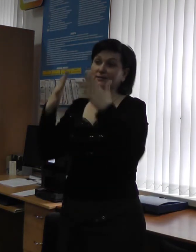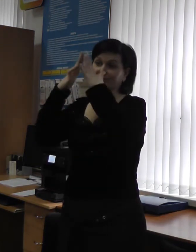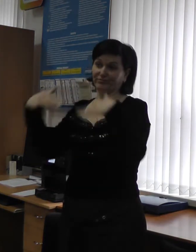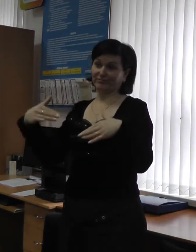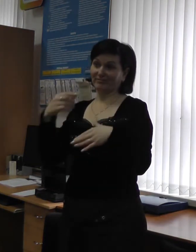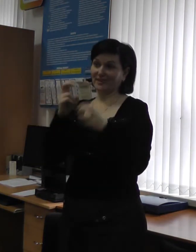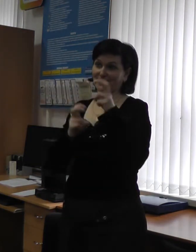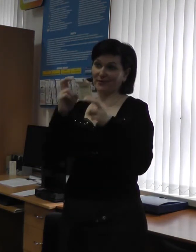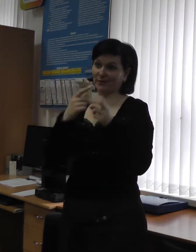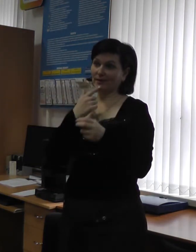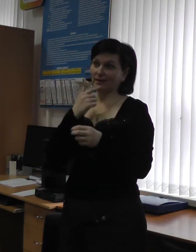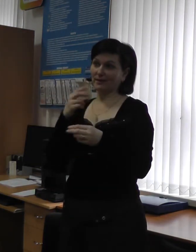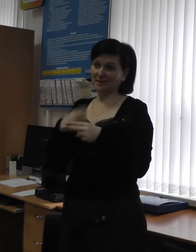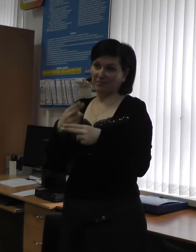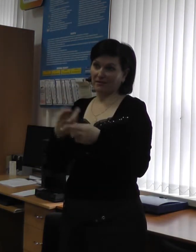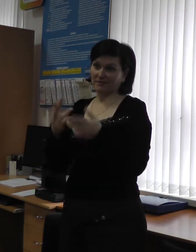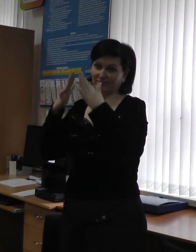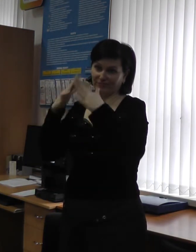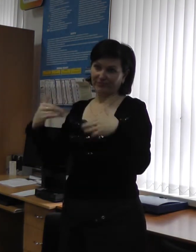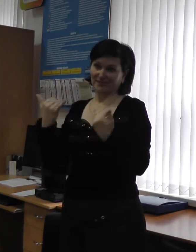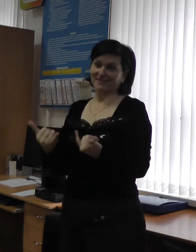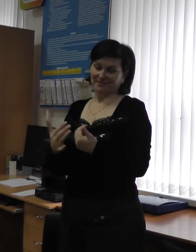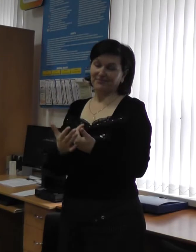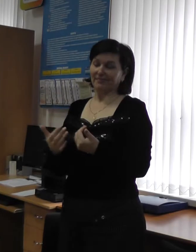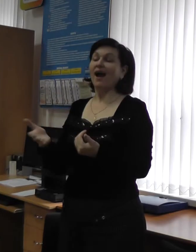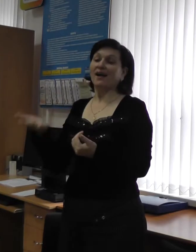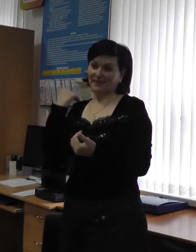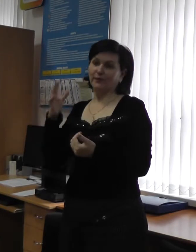завод «Красный металлист». Приношу извинения. С